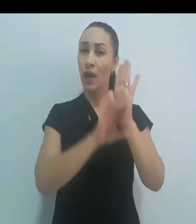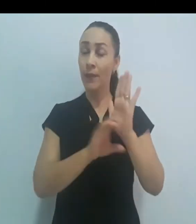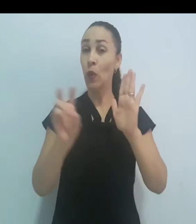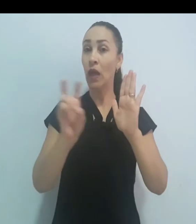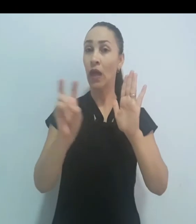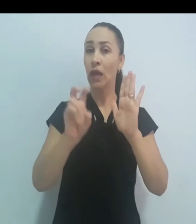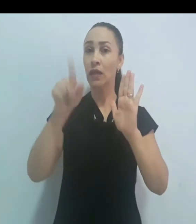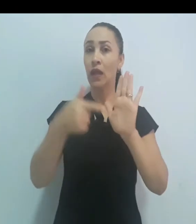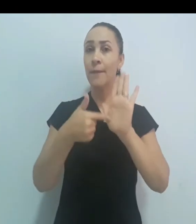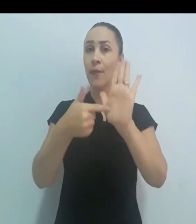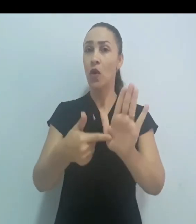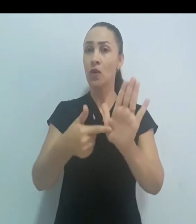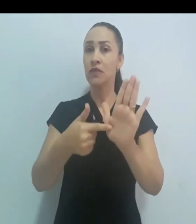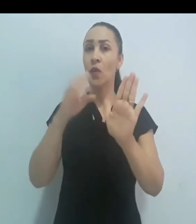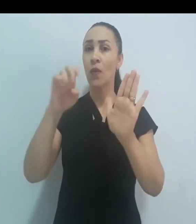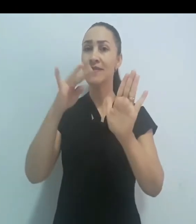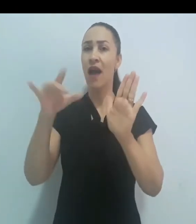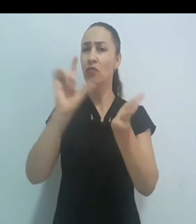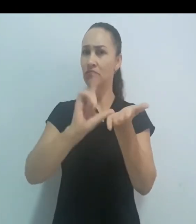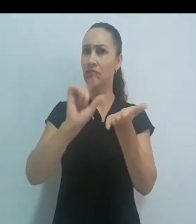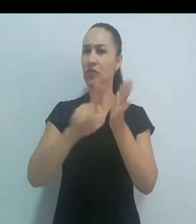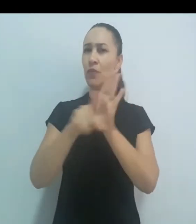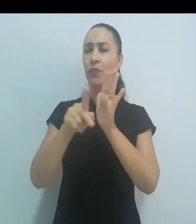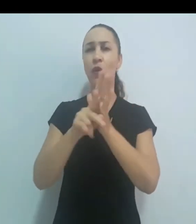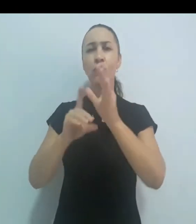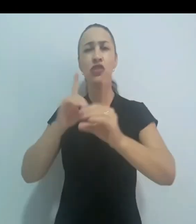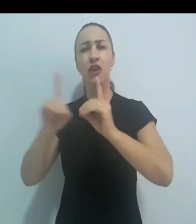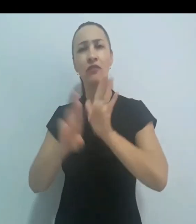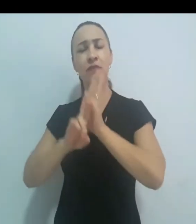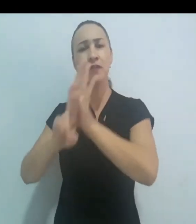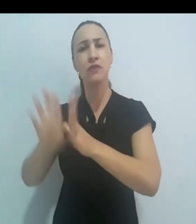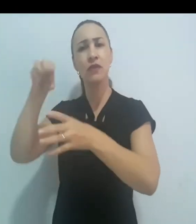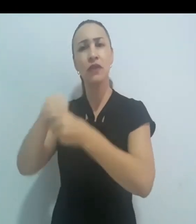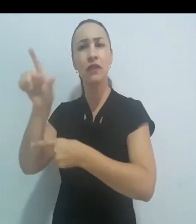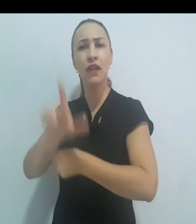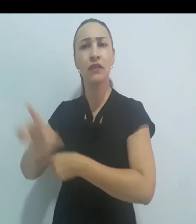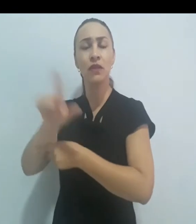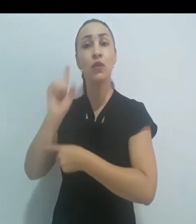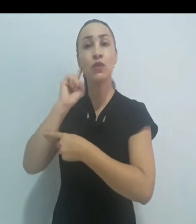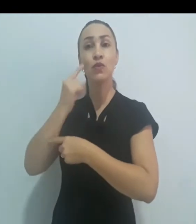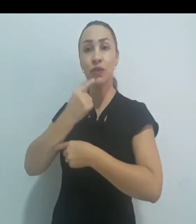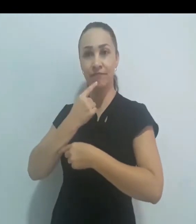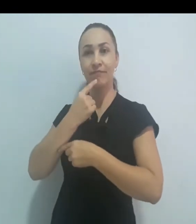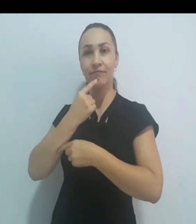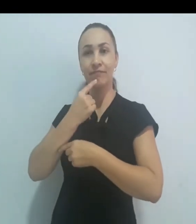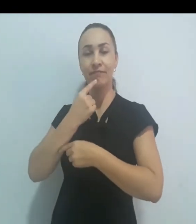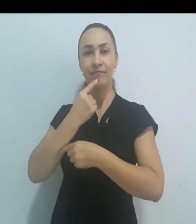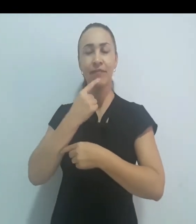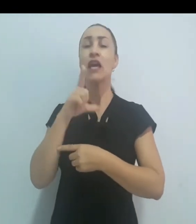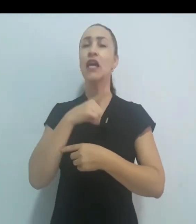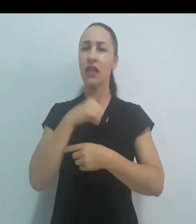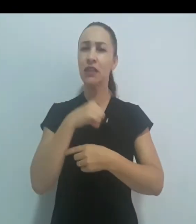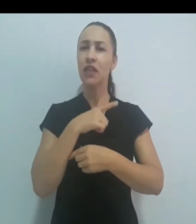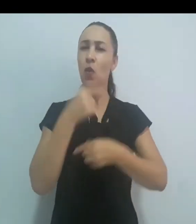qual o capítulo 5º vai apresentar um ensaio falando sobre o diálogo de autorrepresentação na literatura surda. E aí